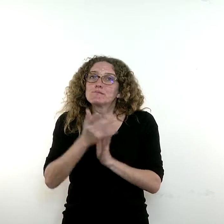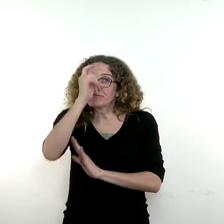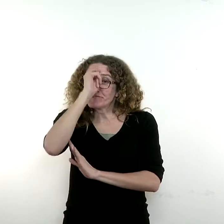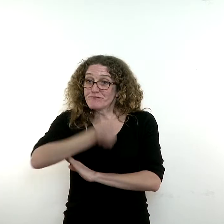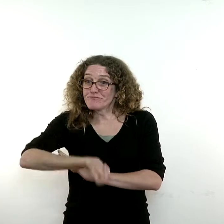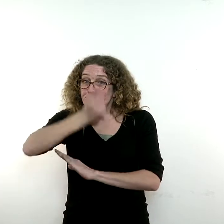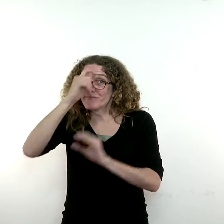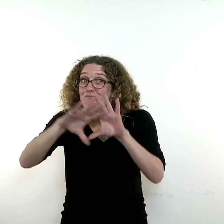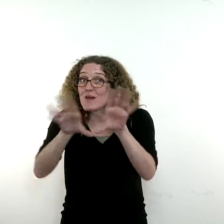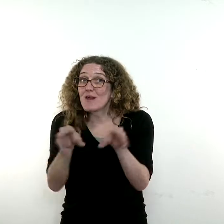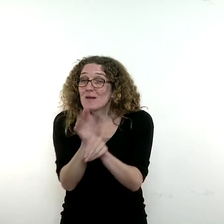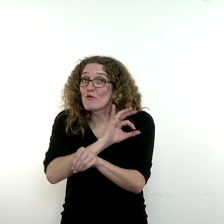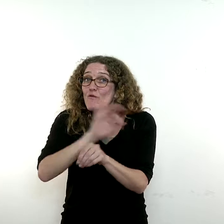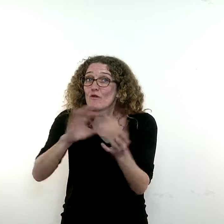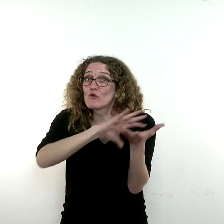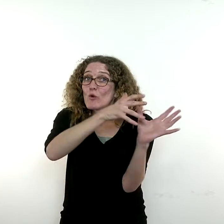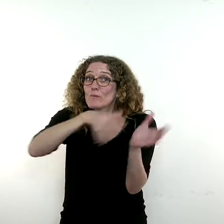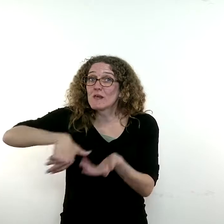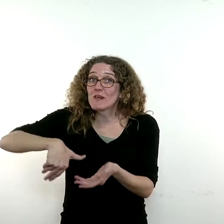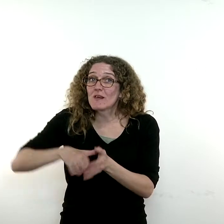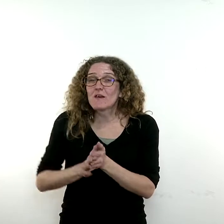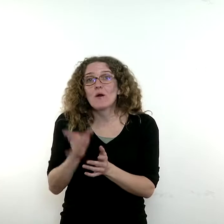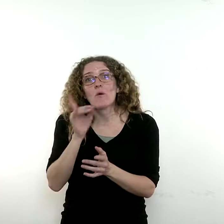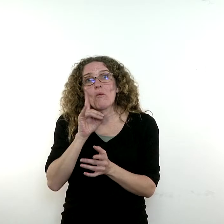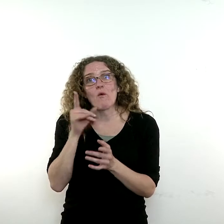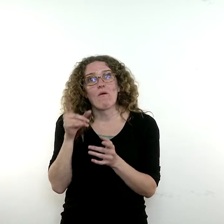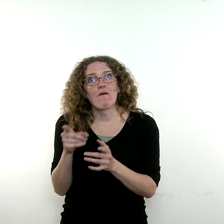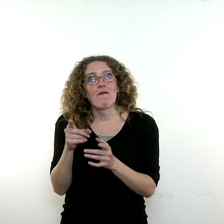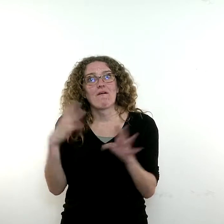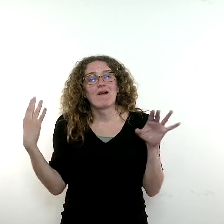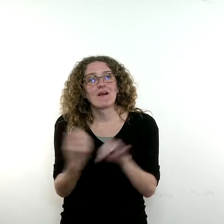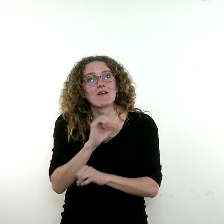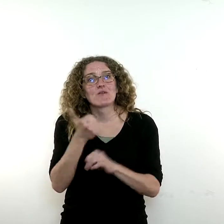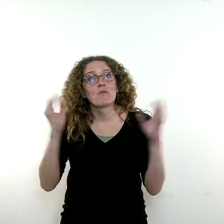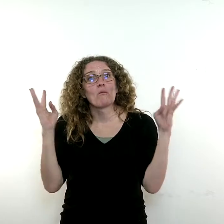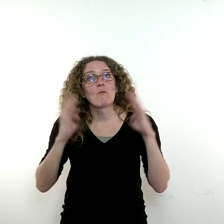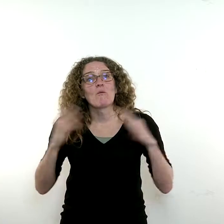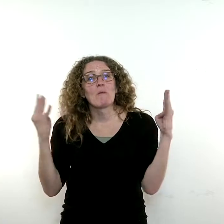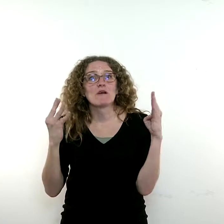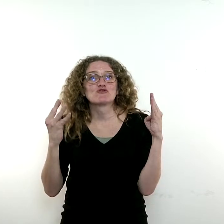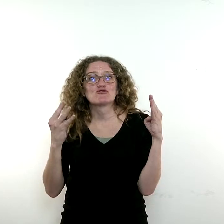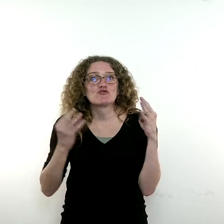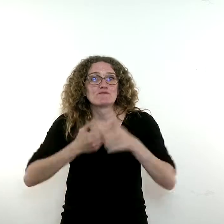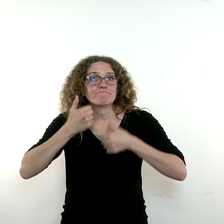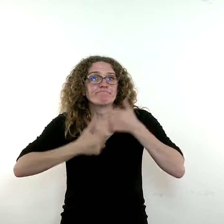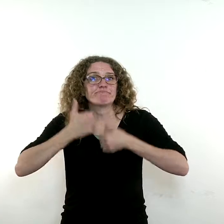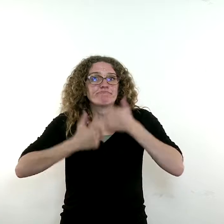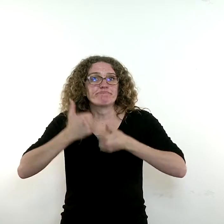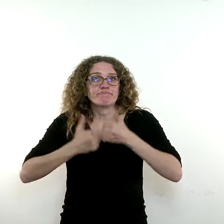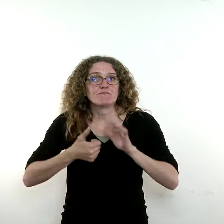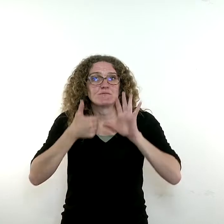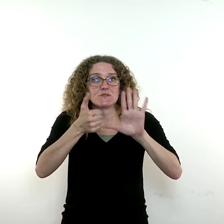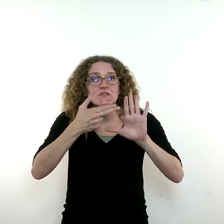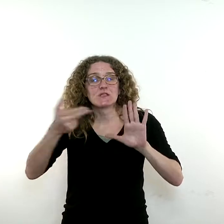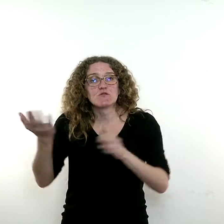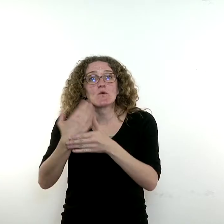félicitations pour l'équipe de France de rugby qui a gagné brillamment ce premier match de tournoi Destination dans le GGL